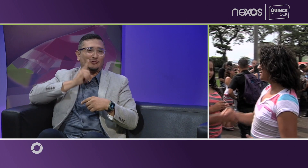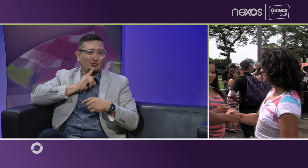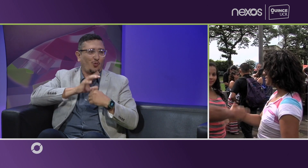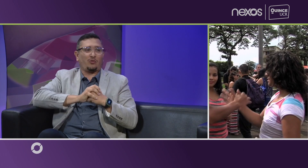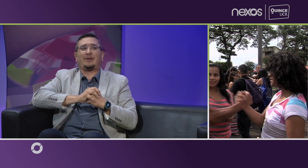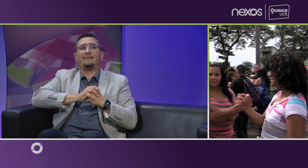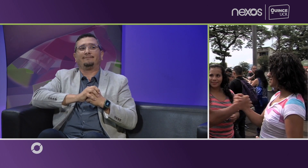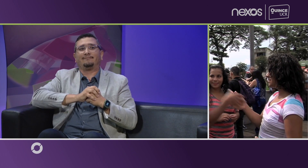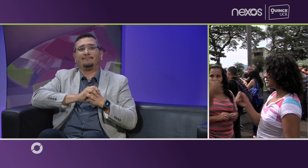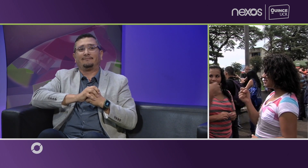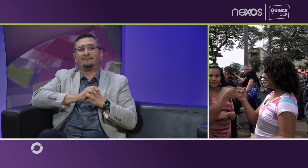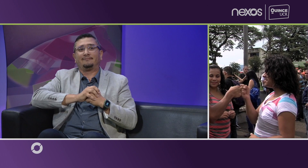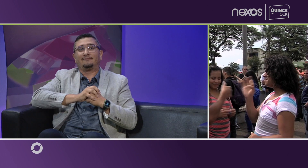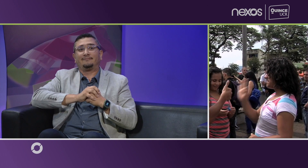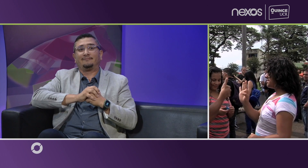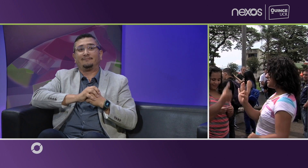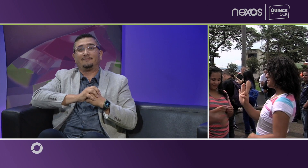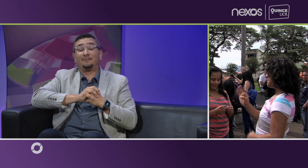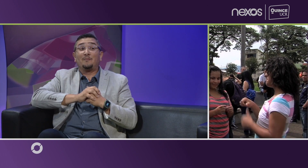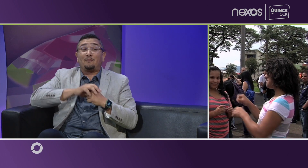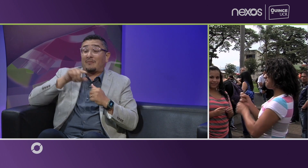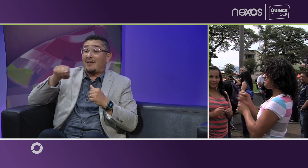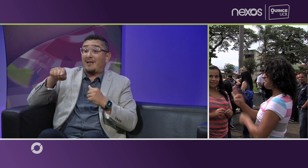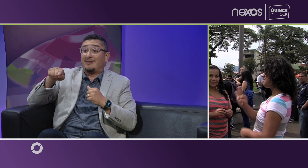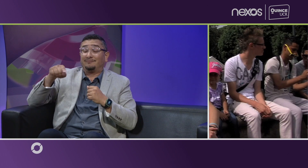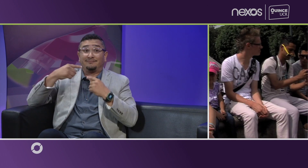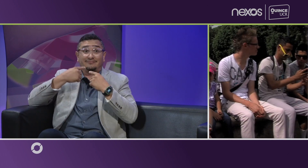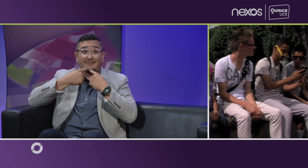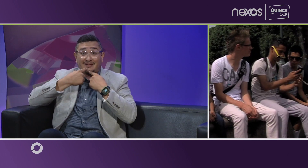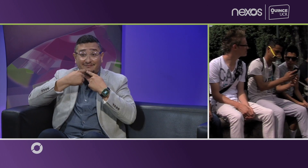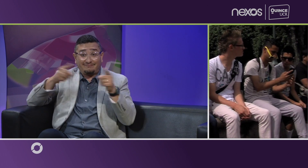señas, tenemos nuestra propia cultura sorda.